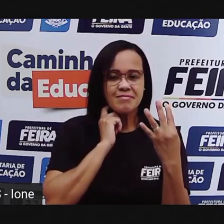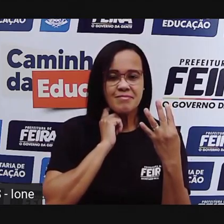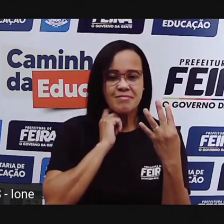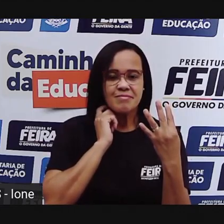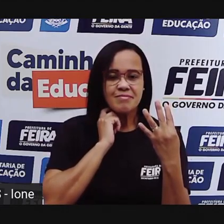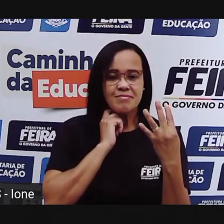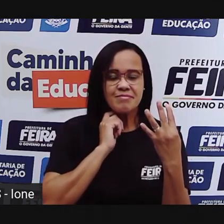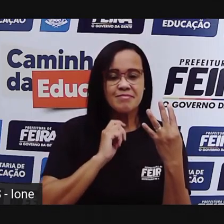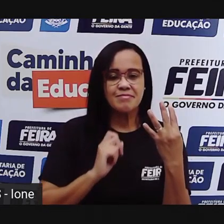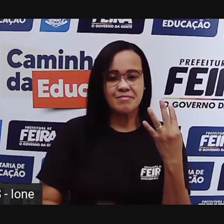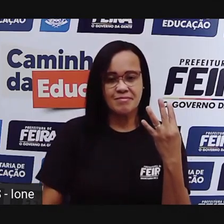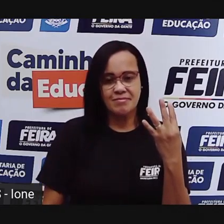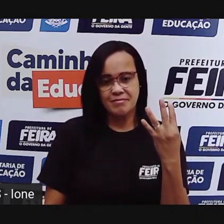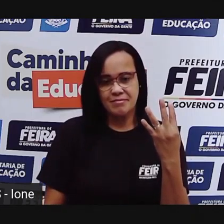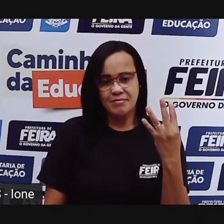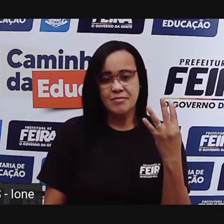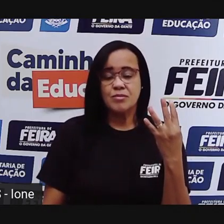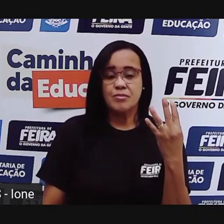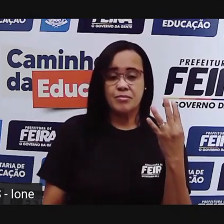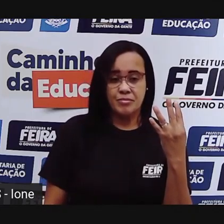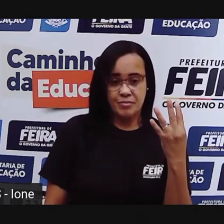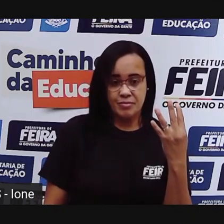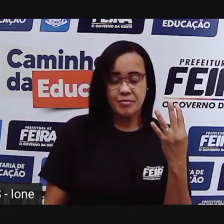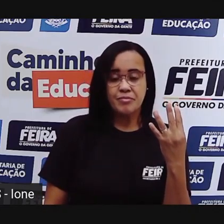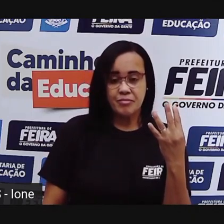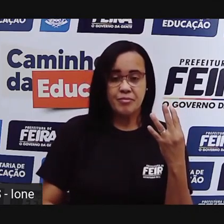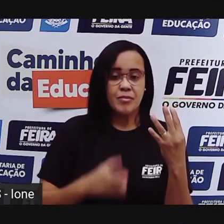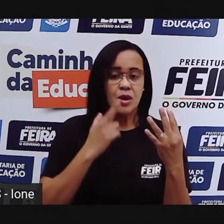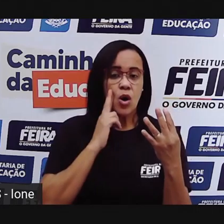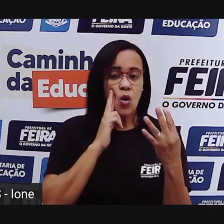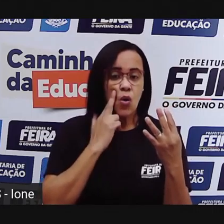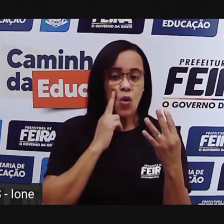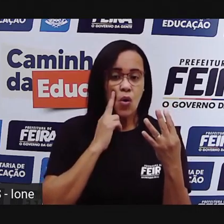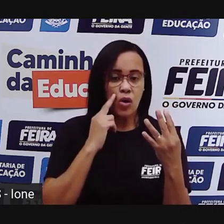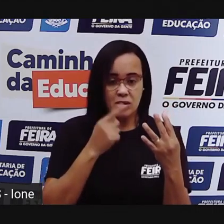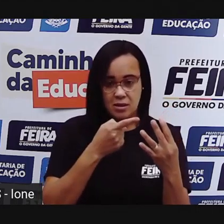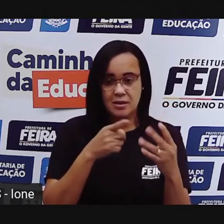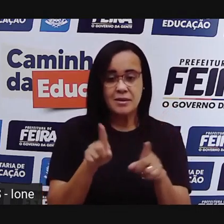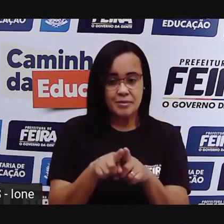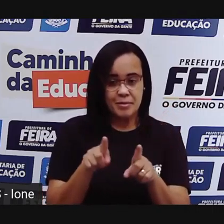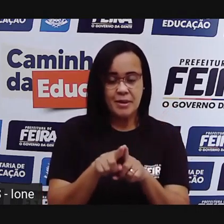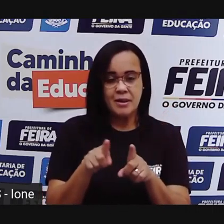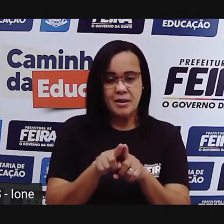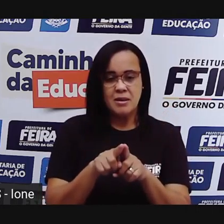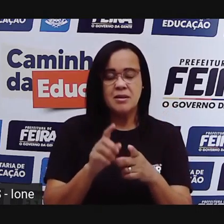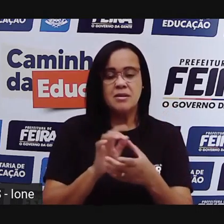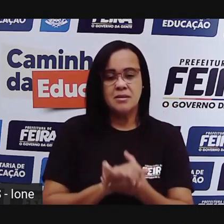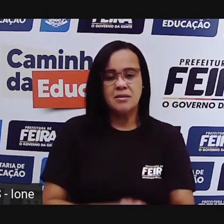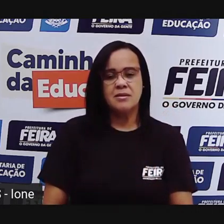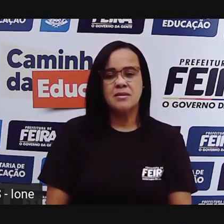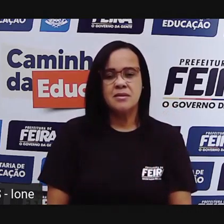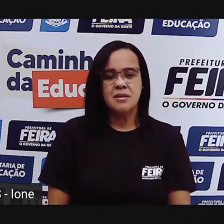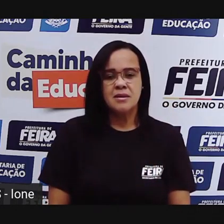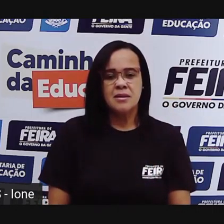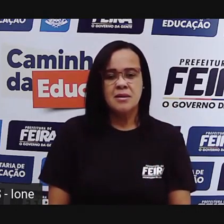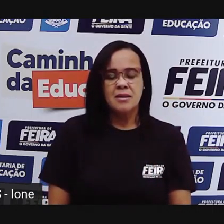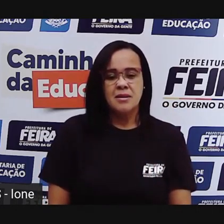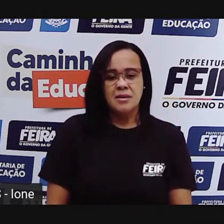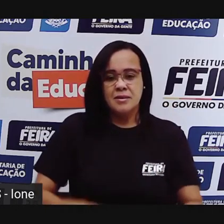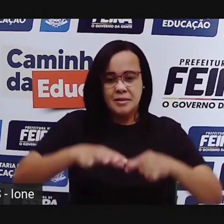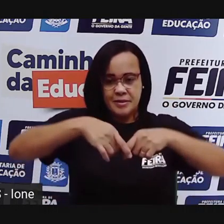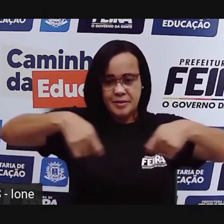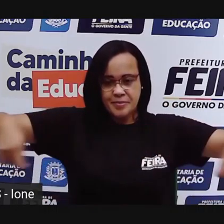um azul, uma rosa, uma verde. Ah, tem esse tom de rosa aqui que a Prelisa também recortou. Eu vou colocar aqui para